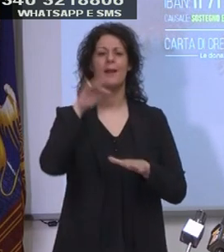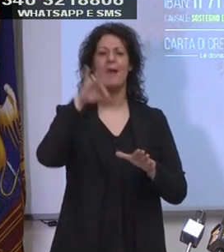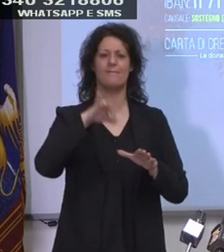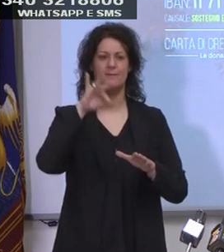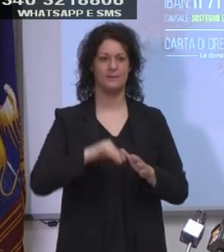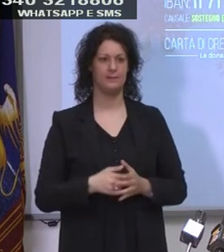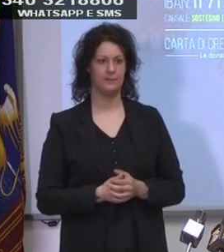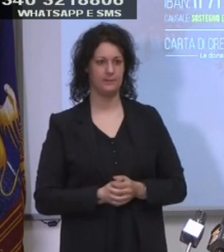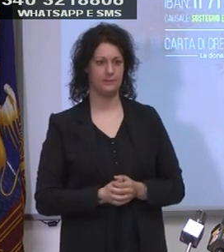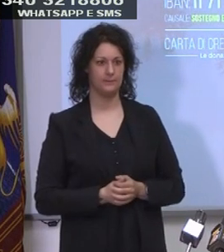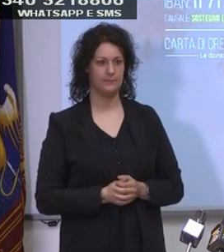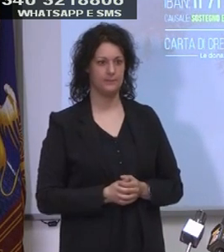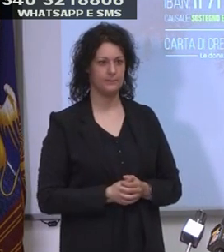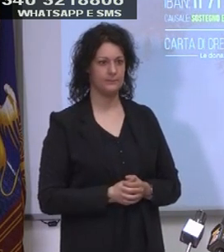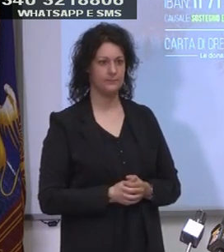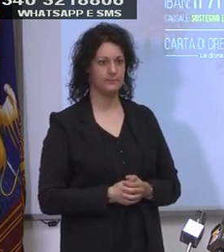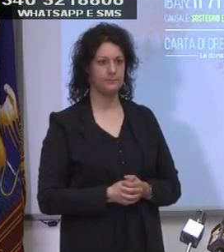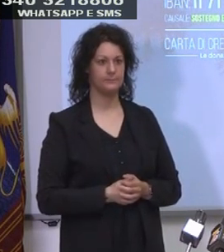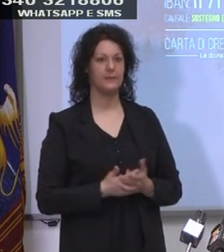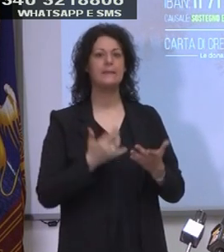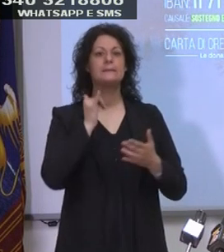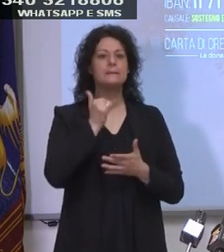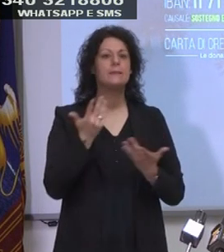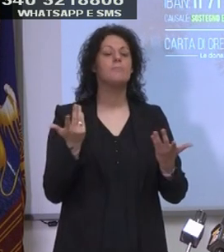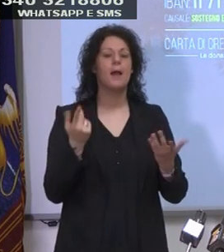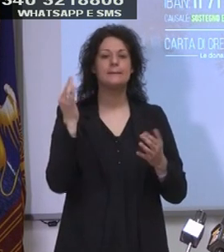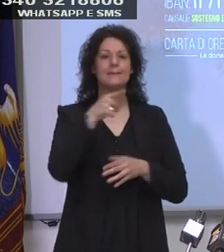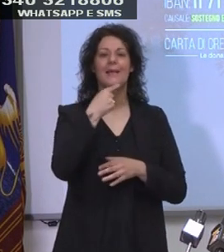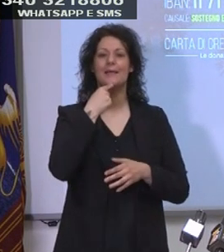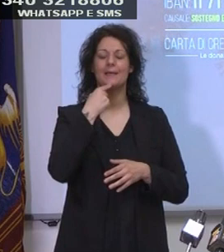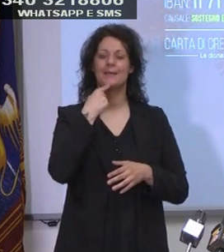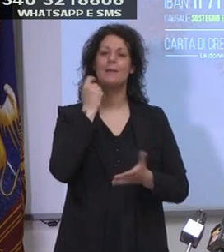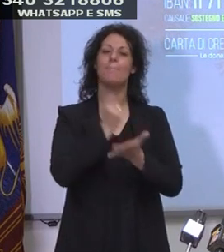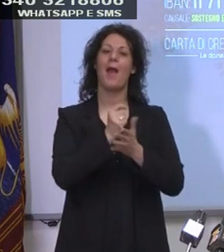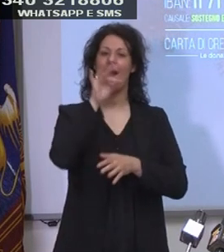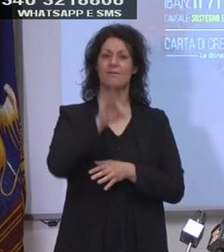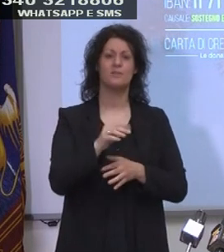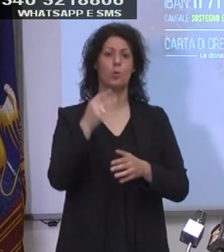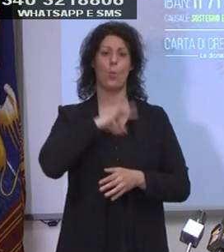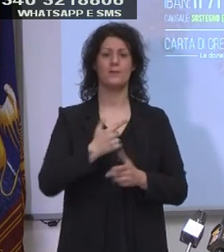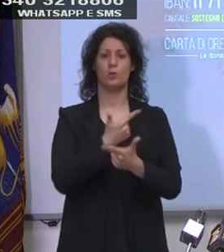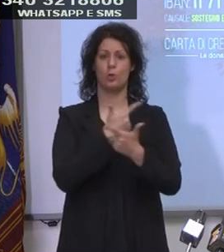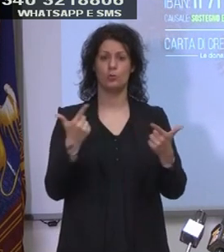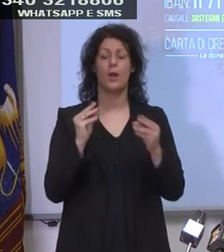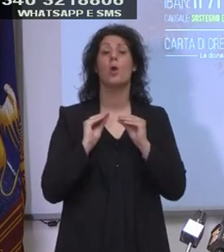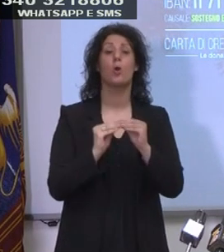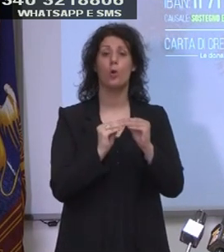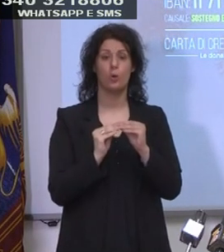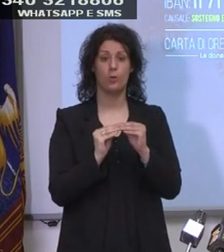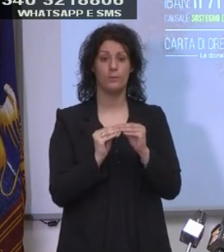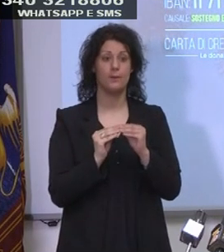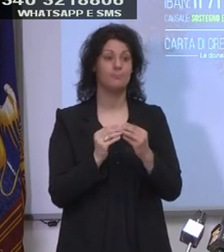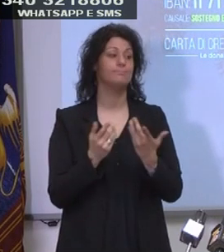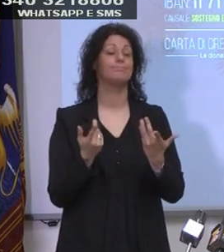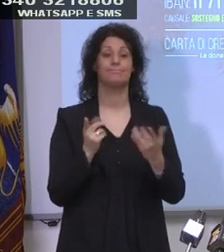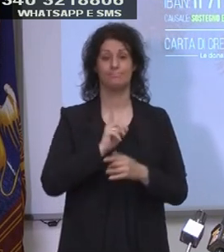gli inquilini, ma se questi non hanno reddito, come fanno? E poi devono concertare col proprietario, ma il proprietario... È un problema magari... del